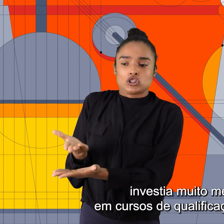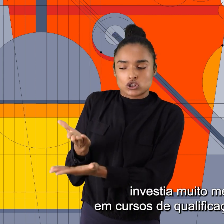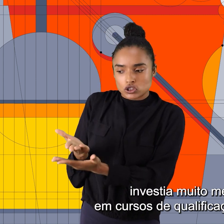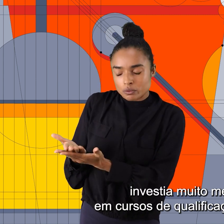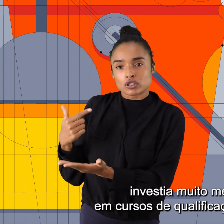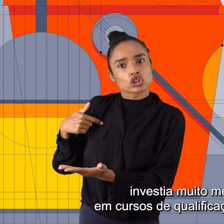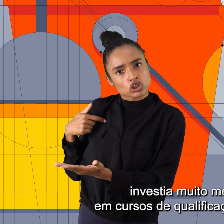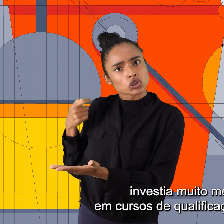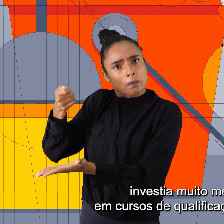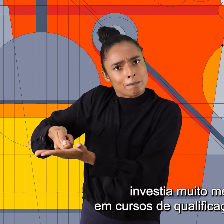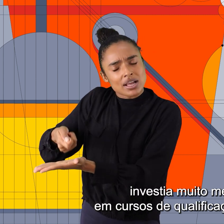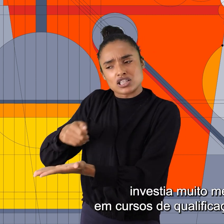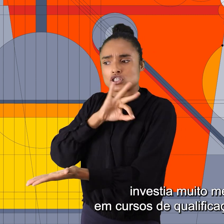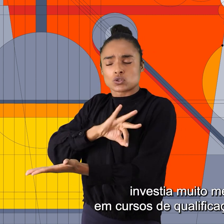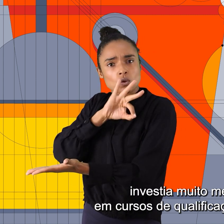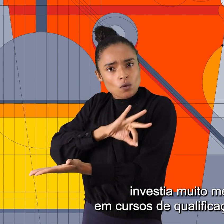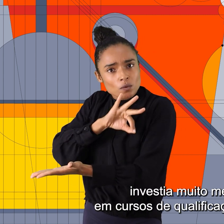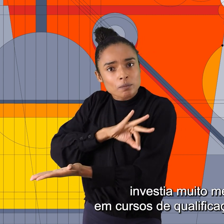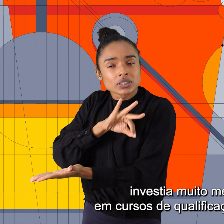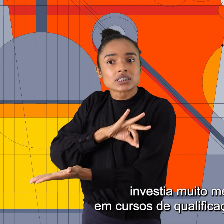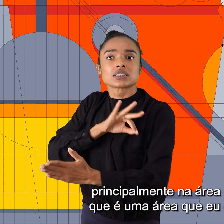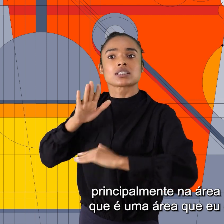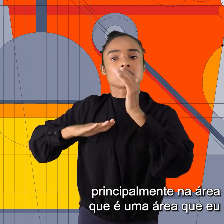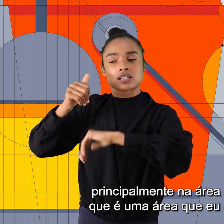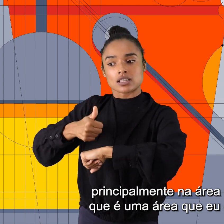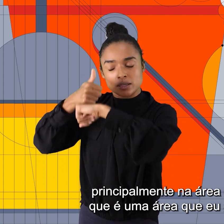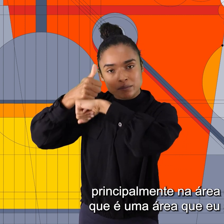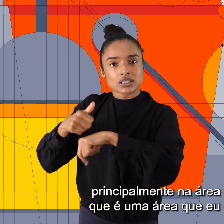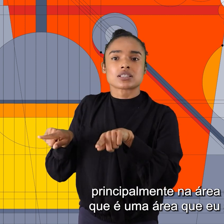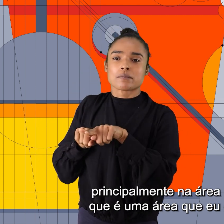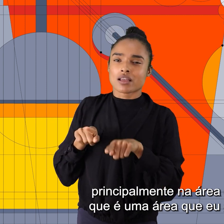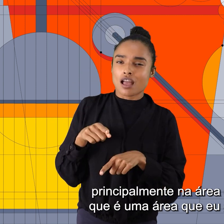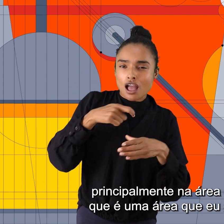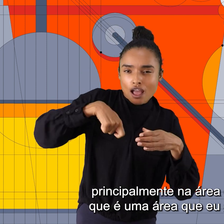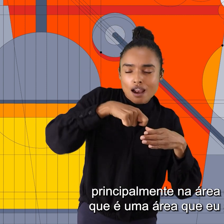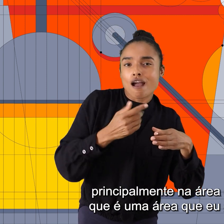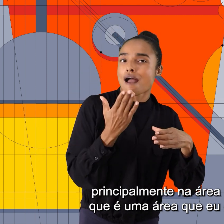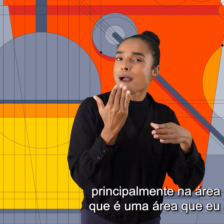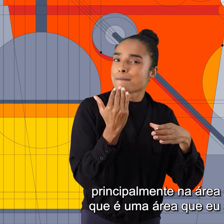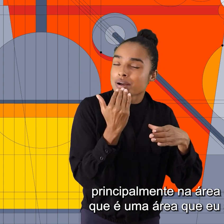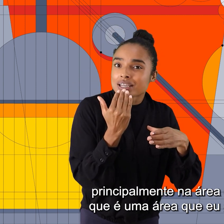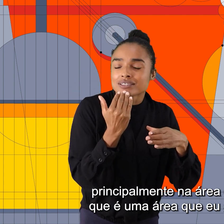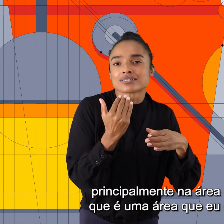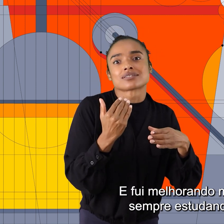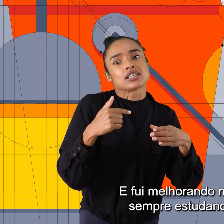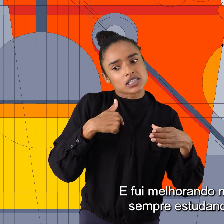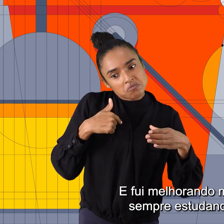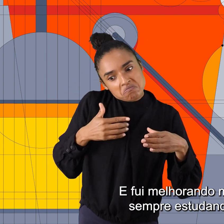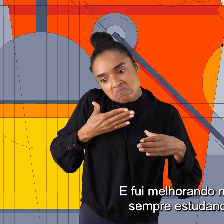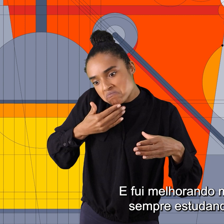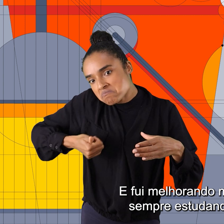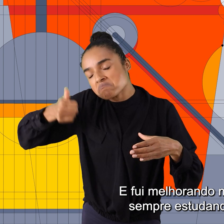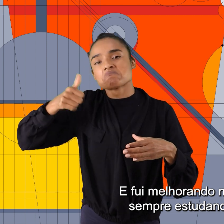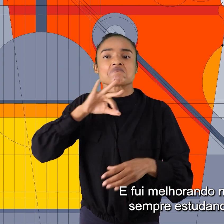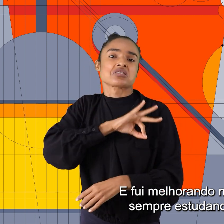especializando, investia muito meu salário em cursos de qualificação profissional, principalmente na área da gastronomia, que é uma área que eu gosto muito, né? E